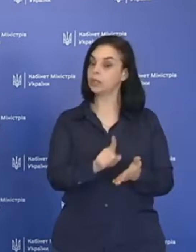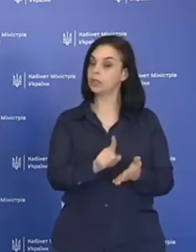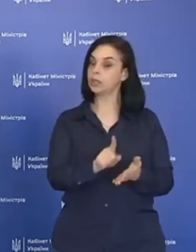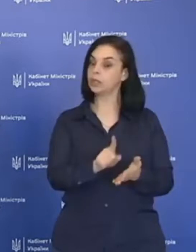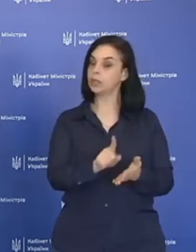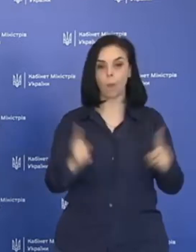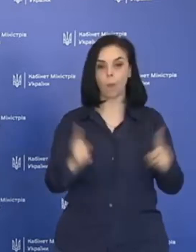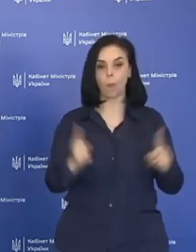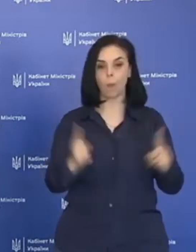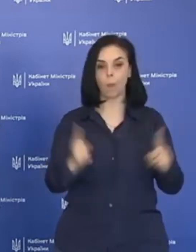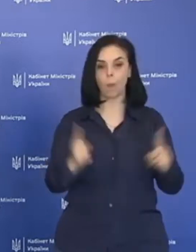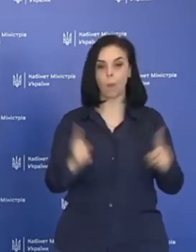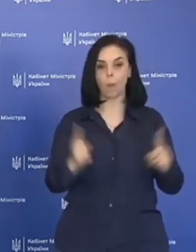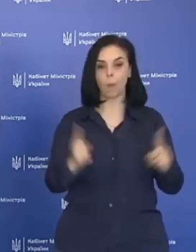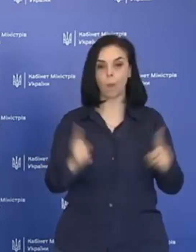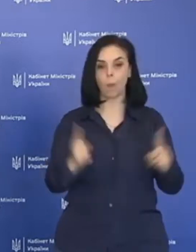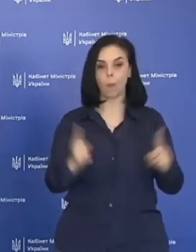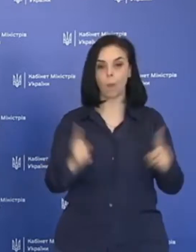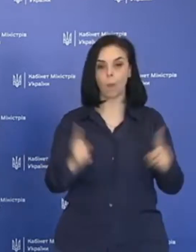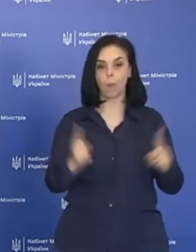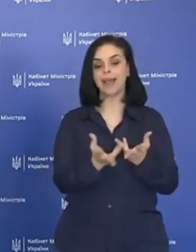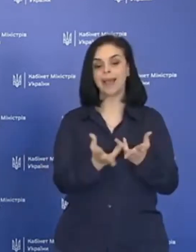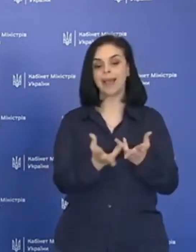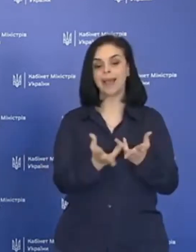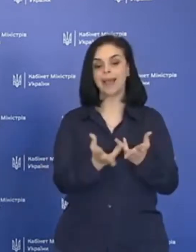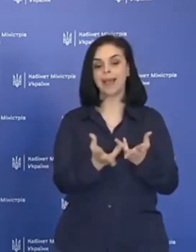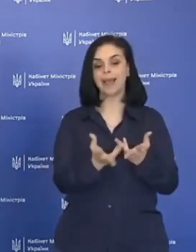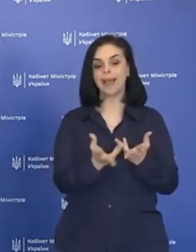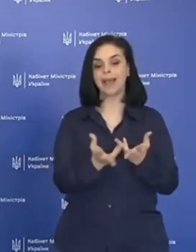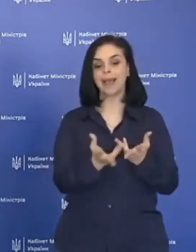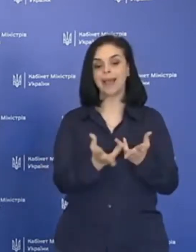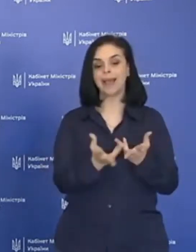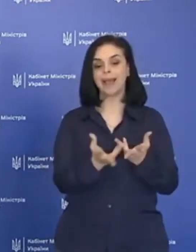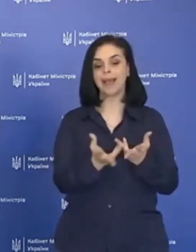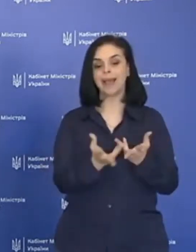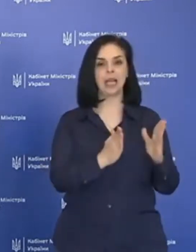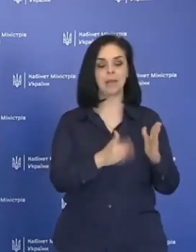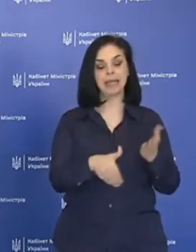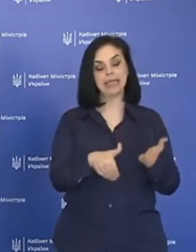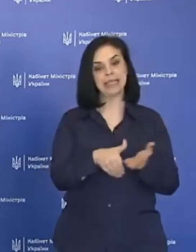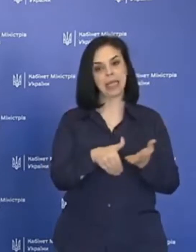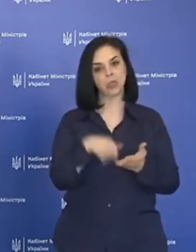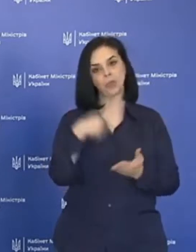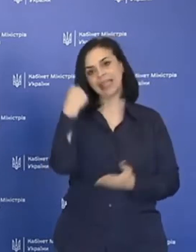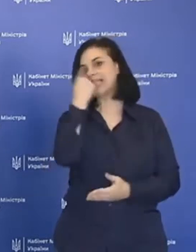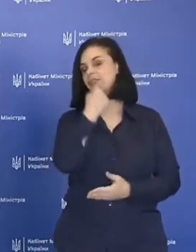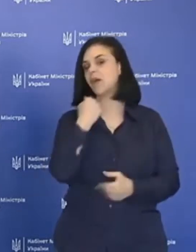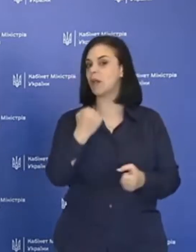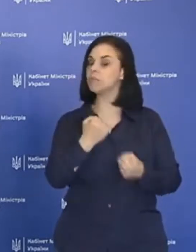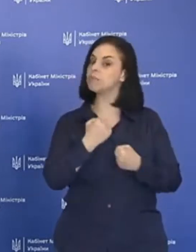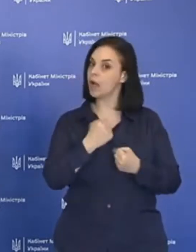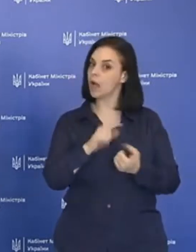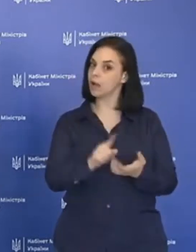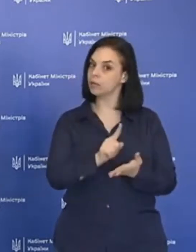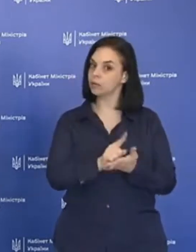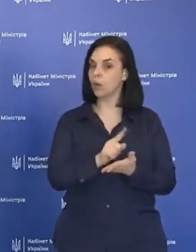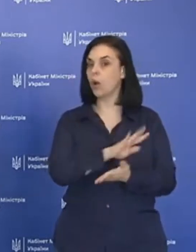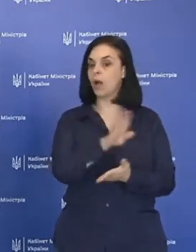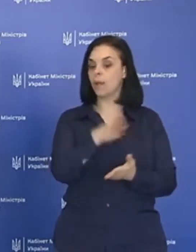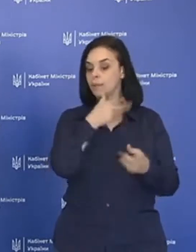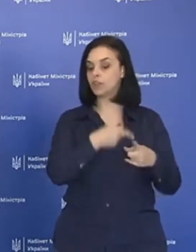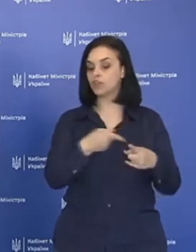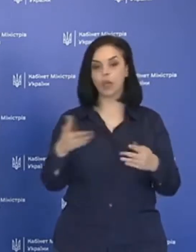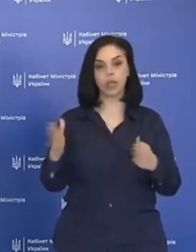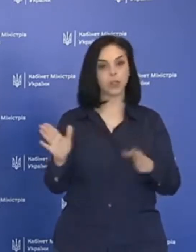чітко обмежені щодо кількості осіб, щодо систем засобів індивідуального захисту під